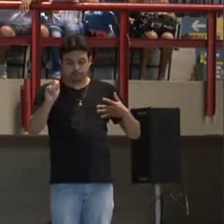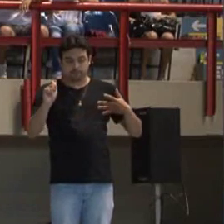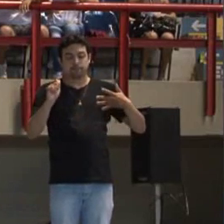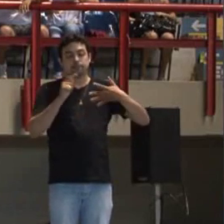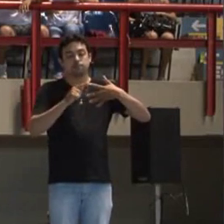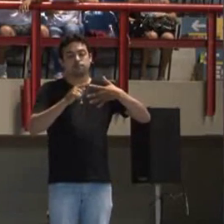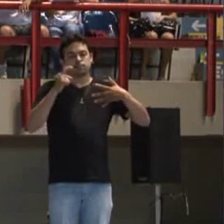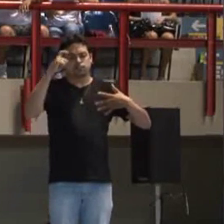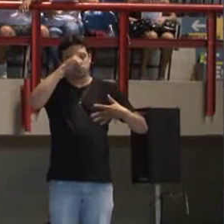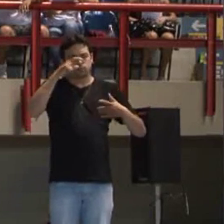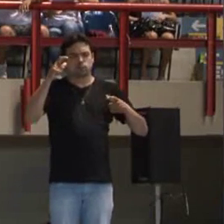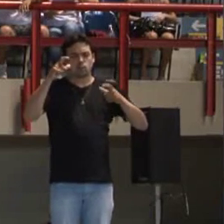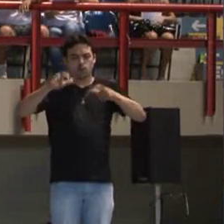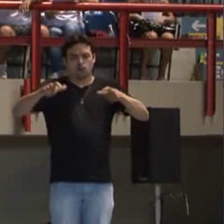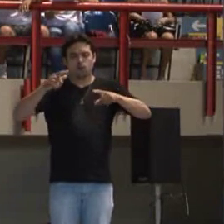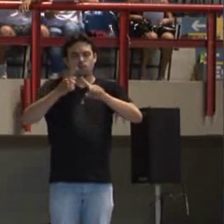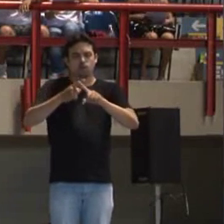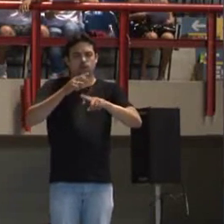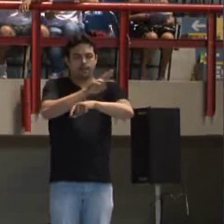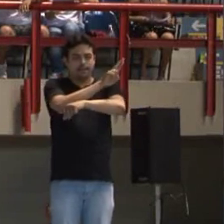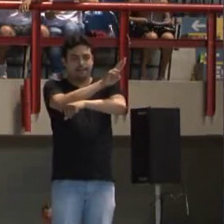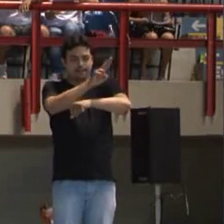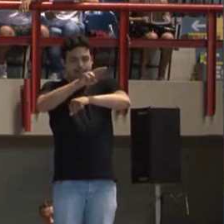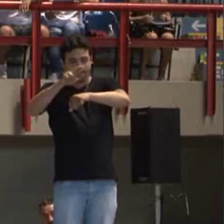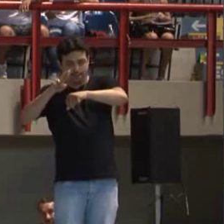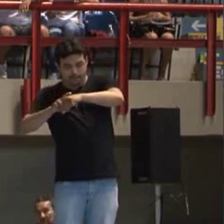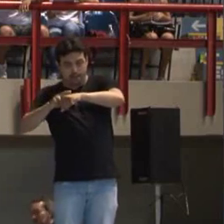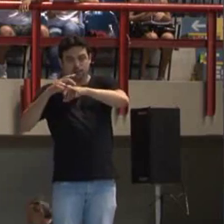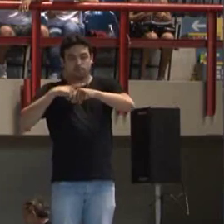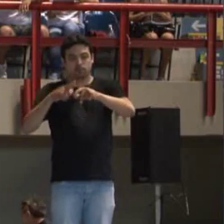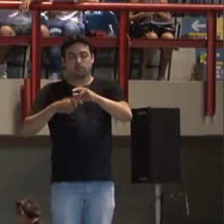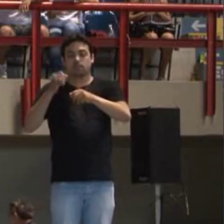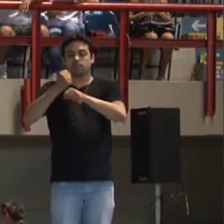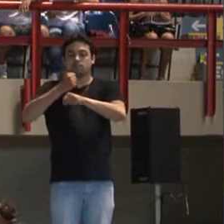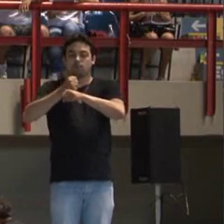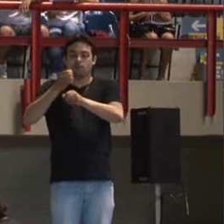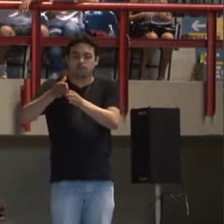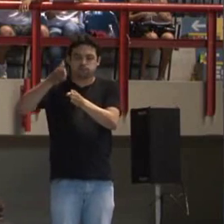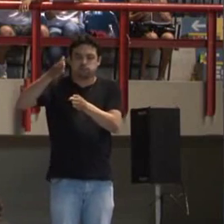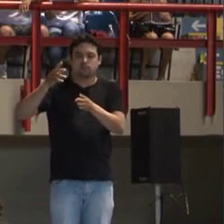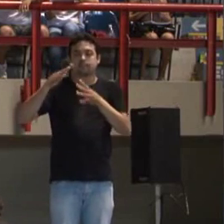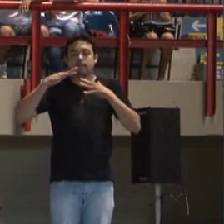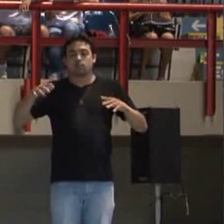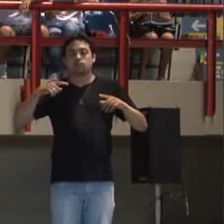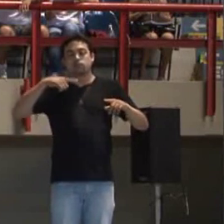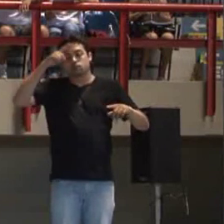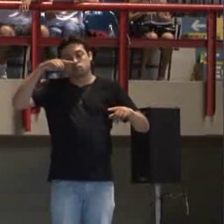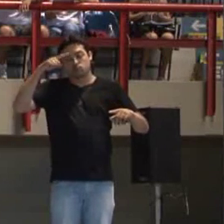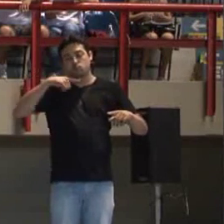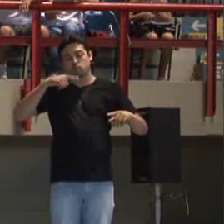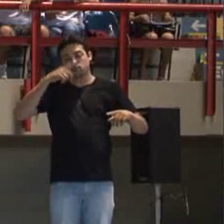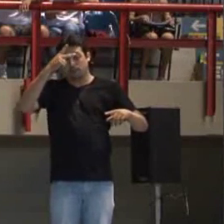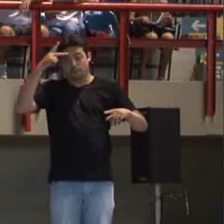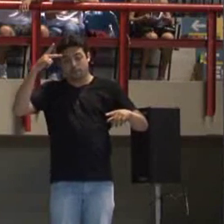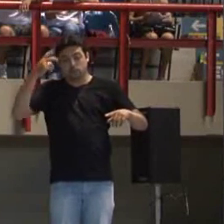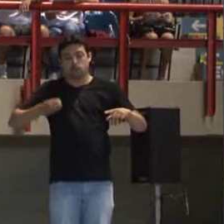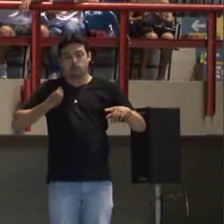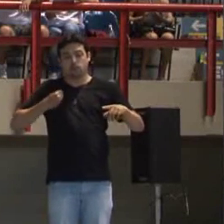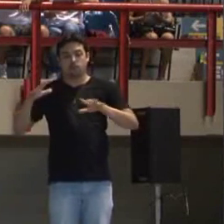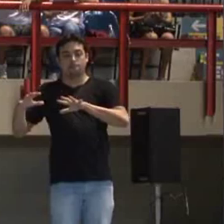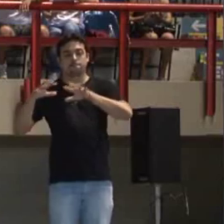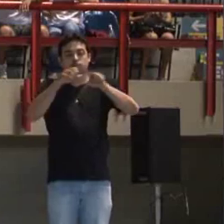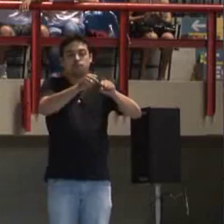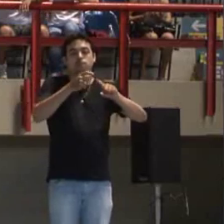acesso, cuja disposição do relevo levantava barreiras naturais às invasões dos povos que viviam do saque de riqueza. O problema é que